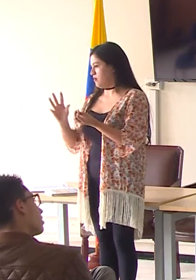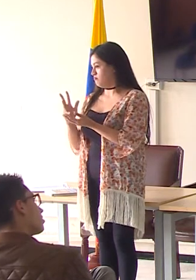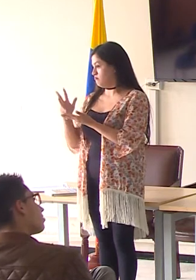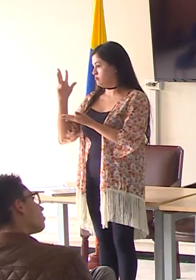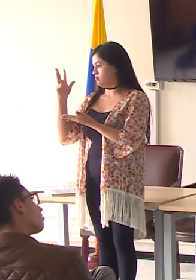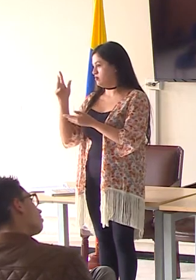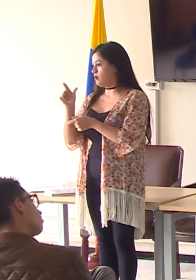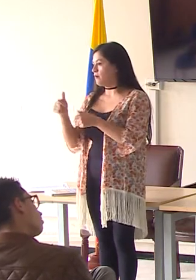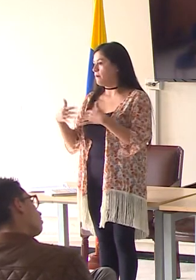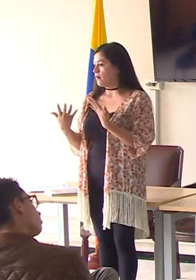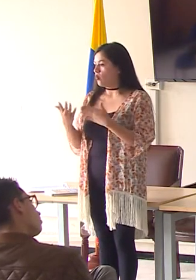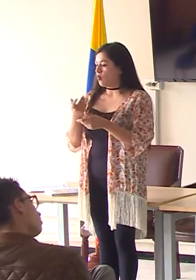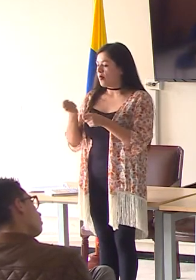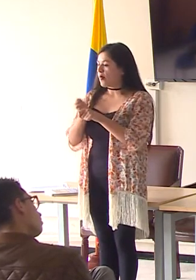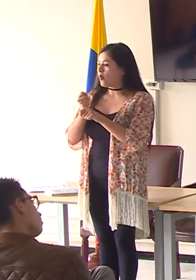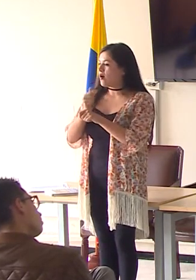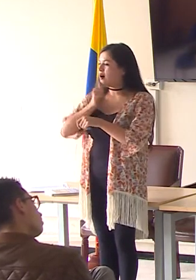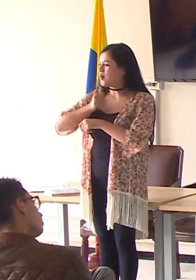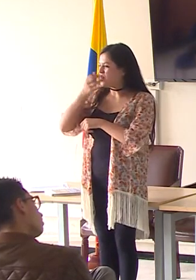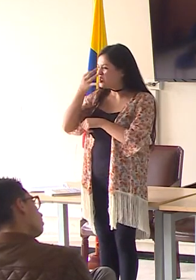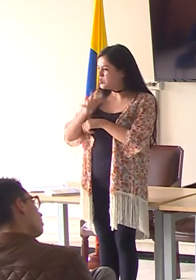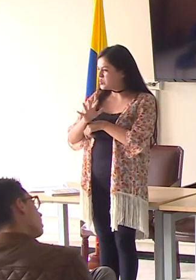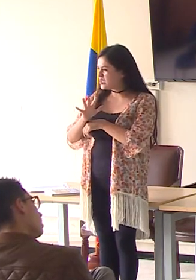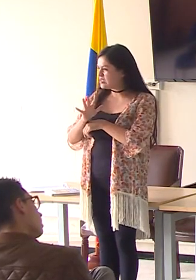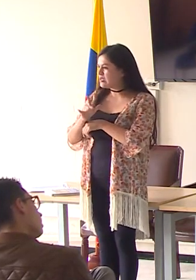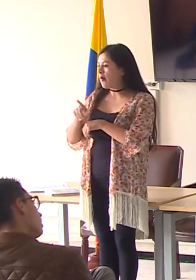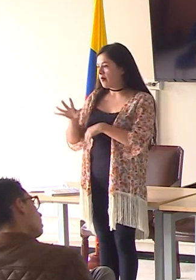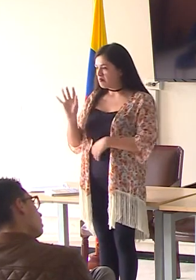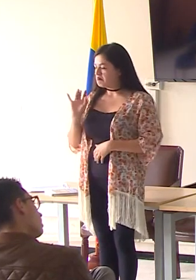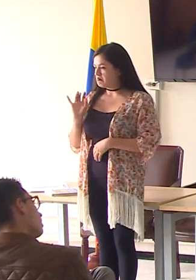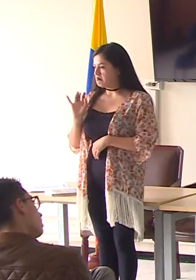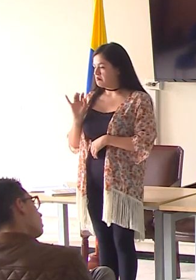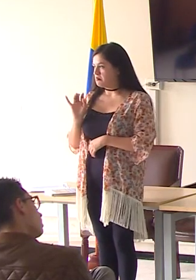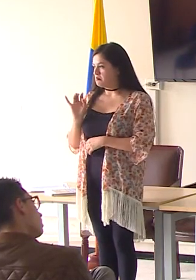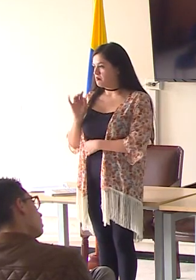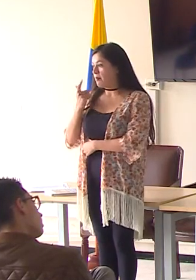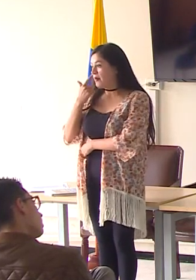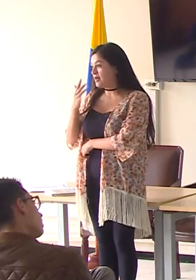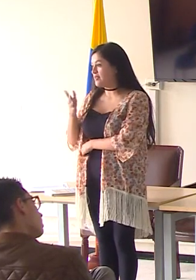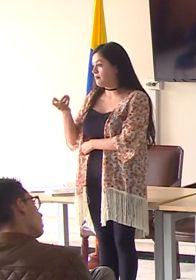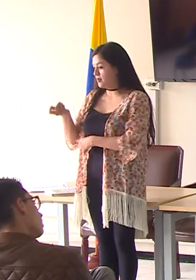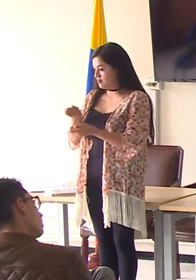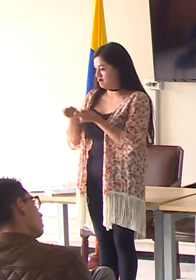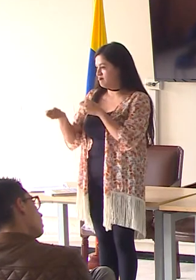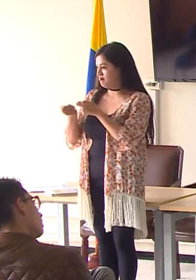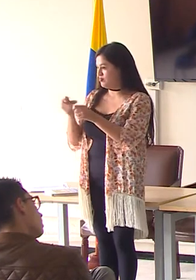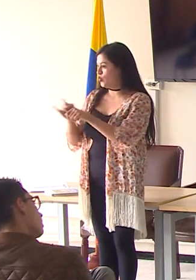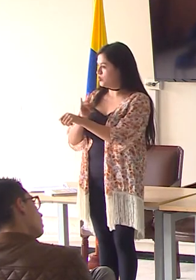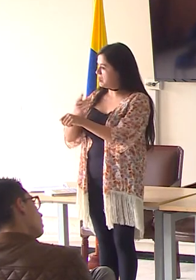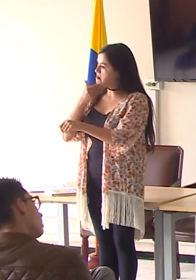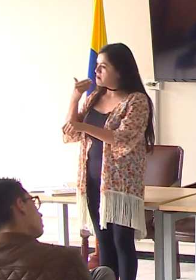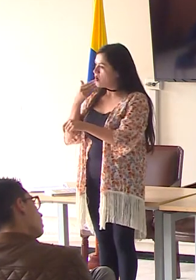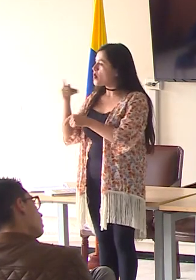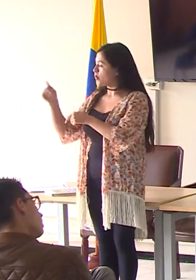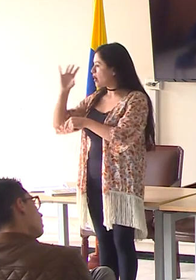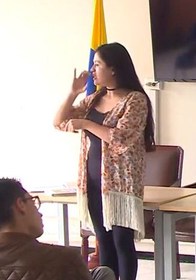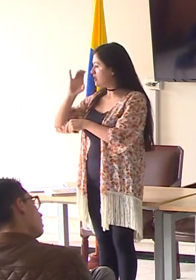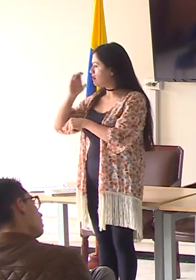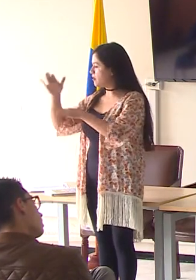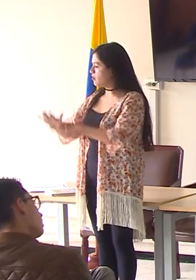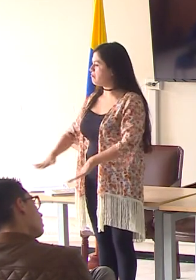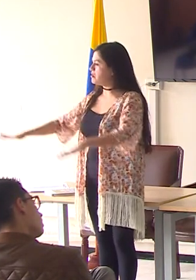aguas residuales son mucho más fáciles las condiciones del terreno también son mucho más